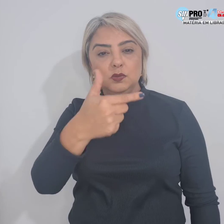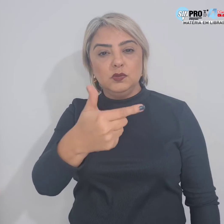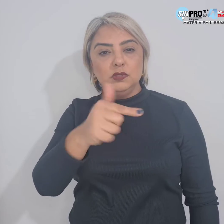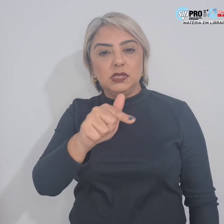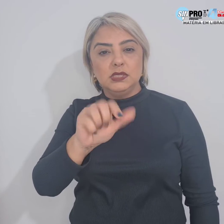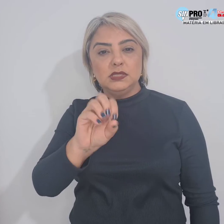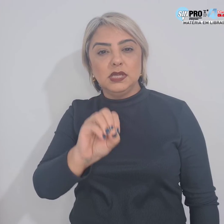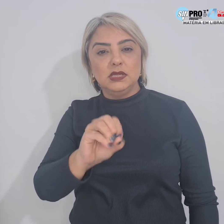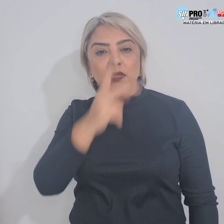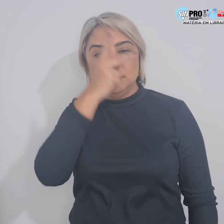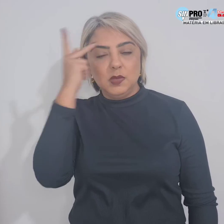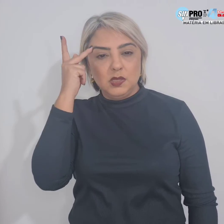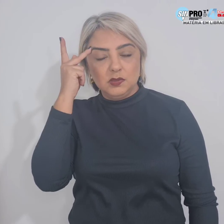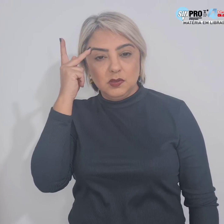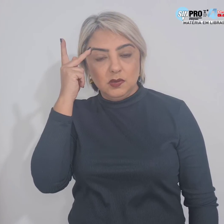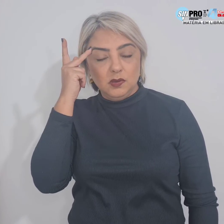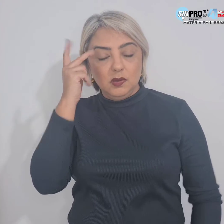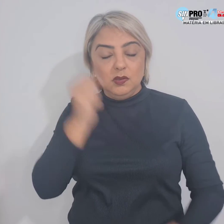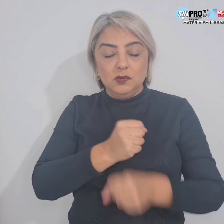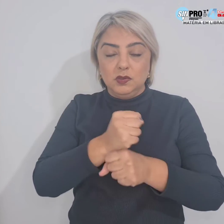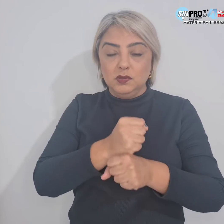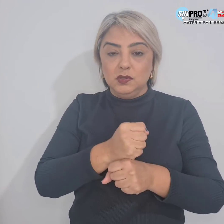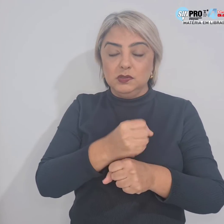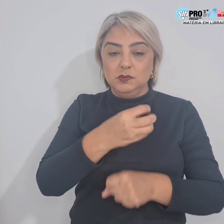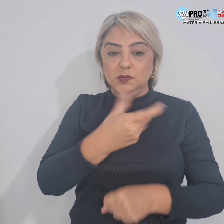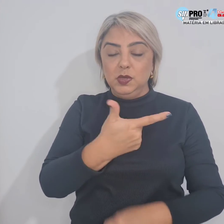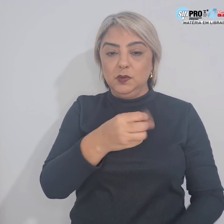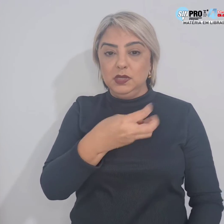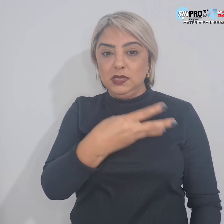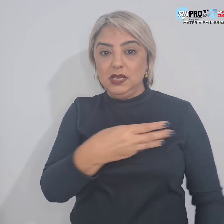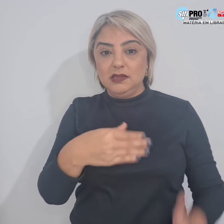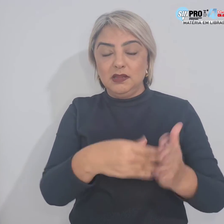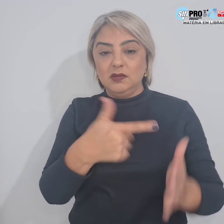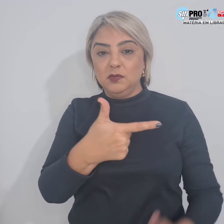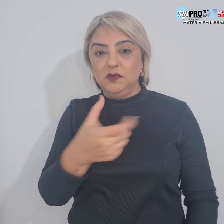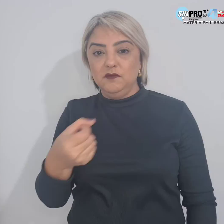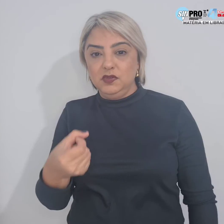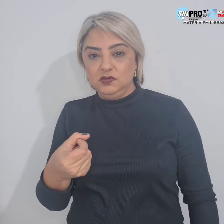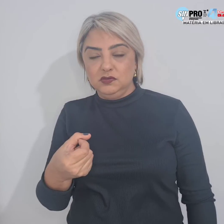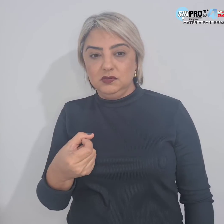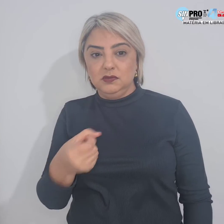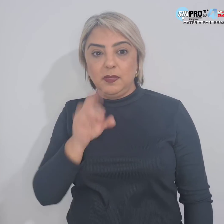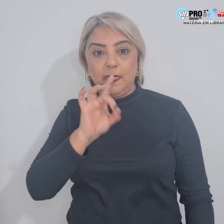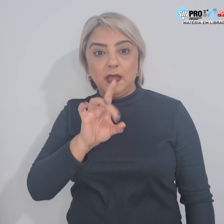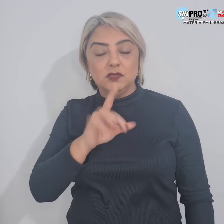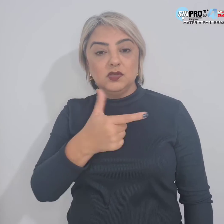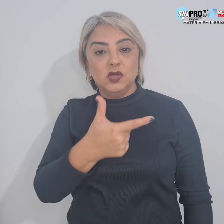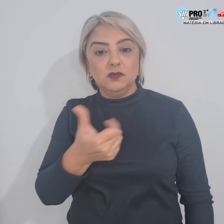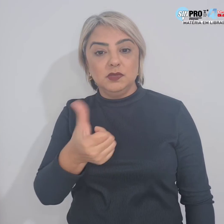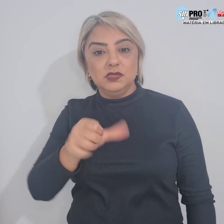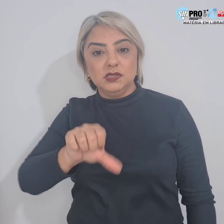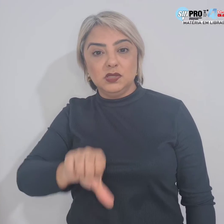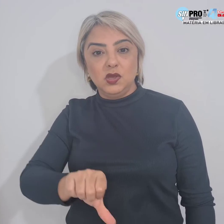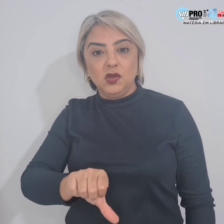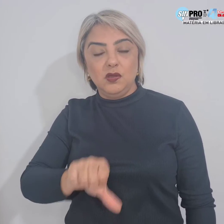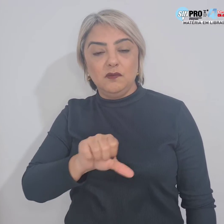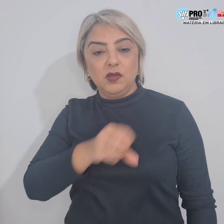3.270 pessoas entre 2003 e 2020. Só em 2019, o